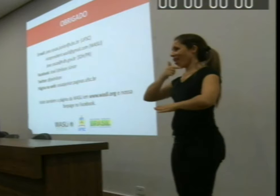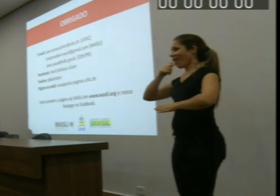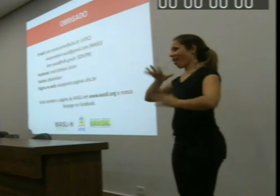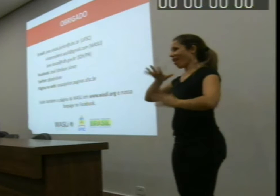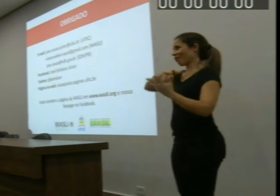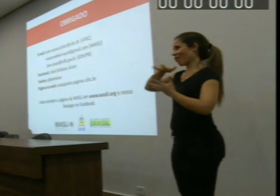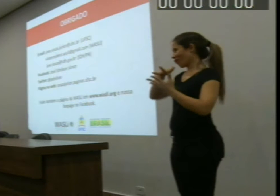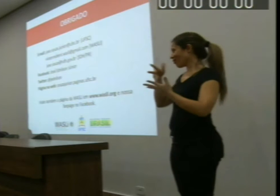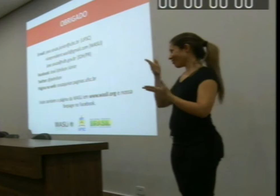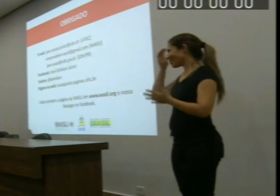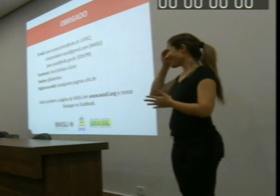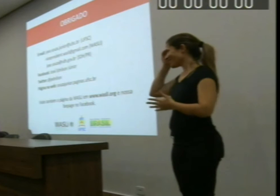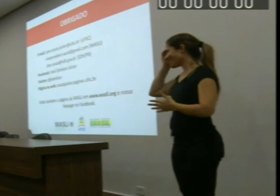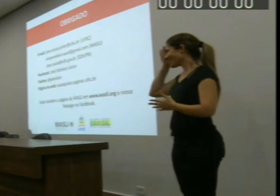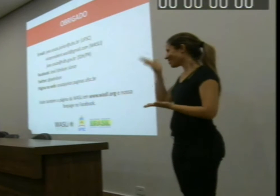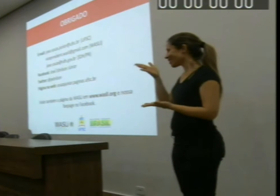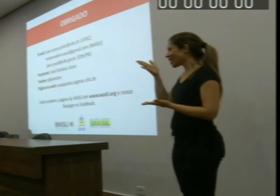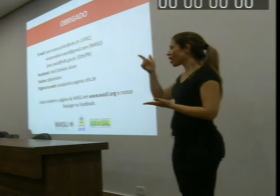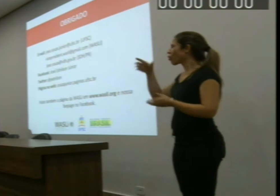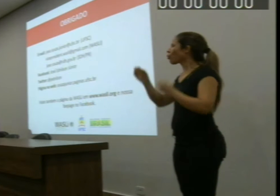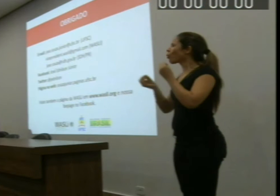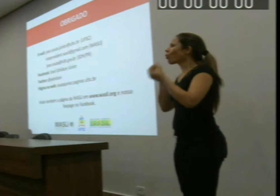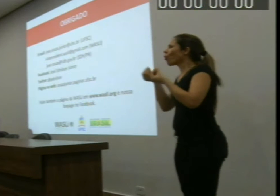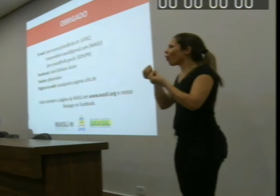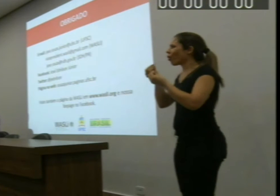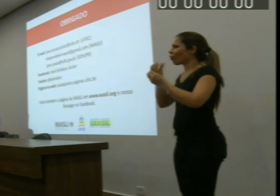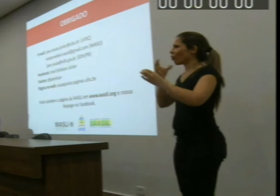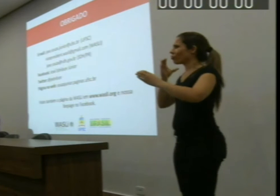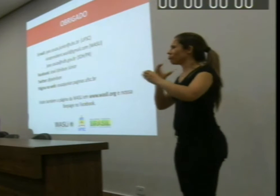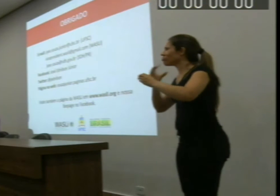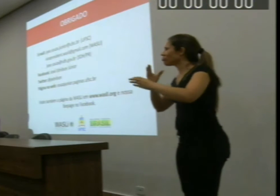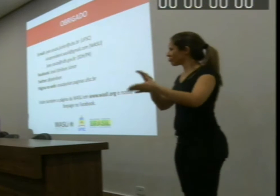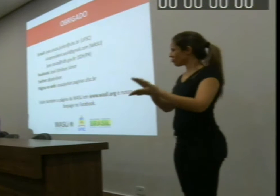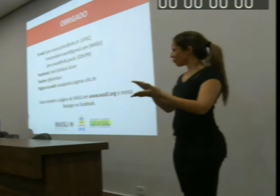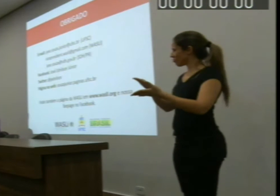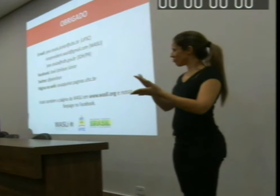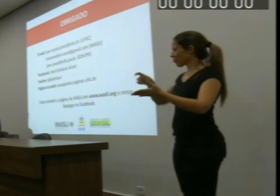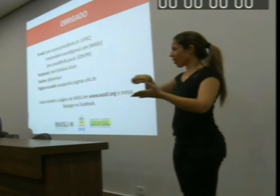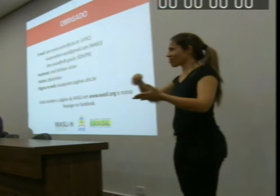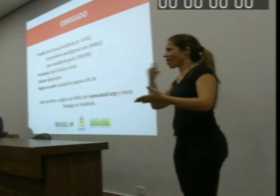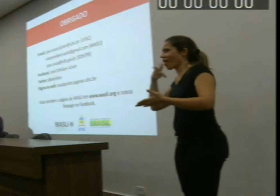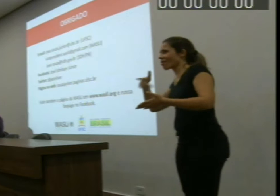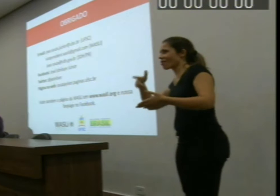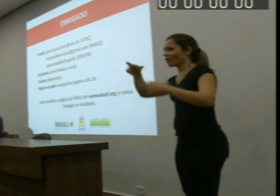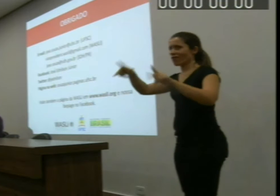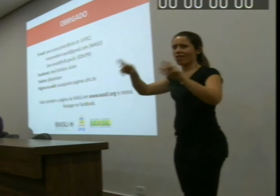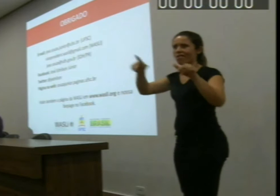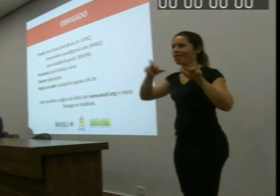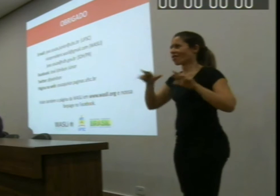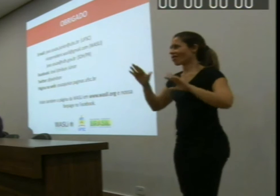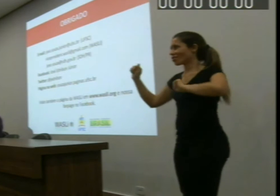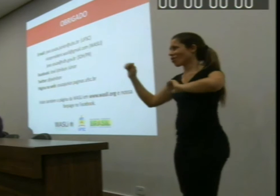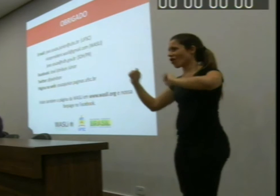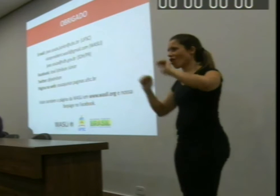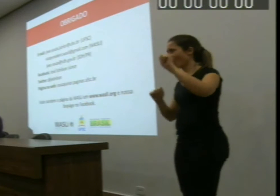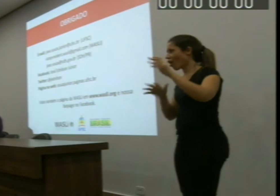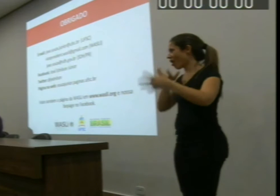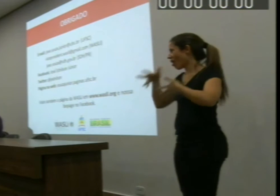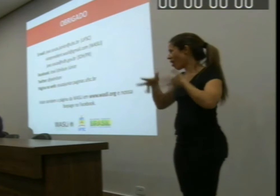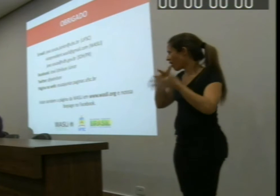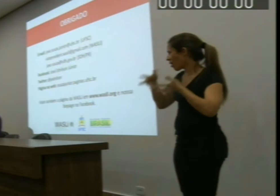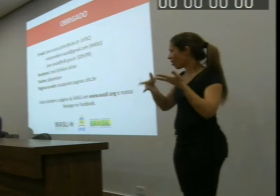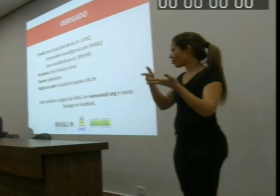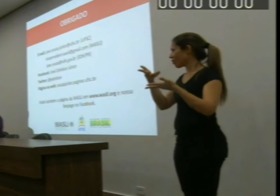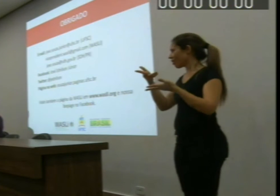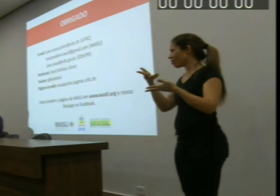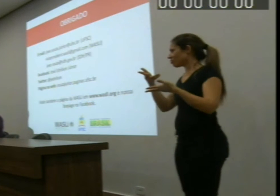como que a gente vai se comunicar vai ser a língua de sinais americana Ah mas por que que vai privilegiar deles né Por que que